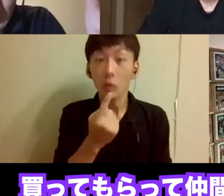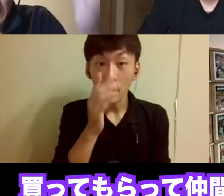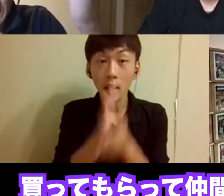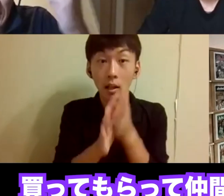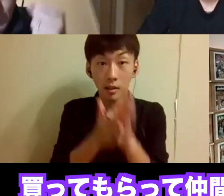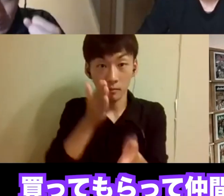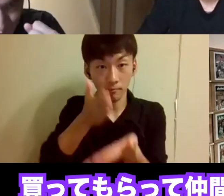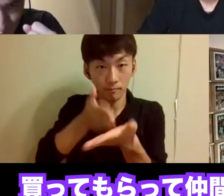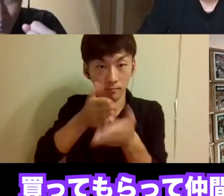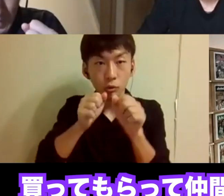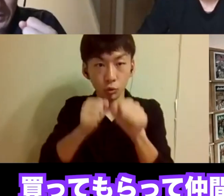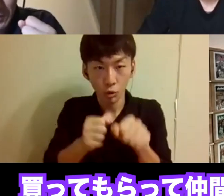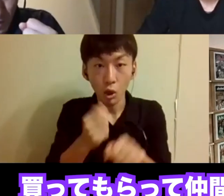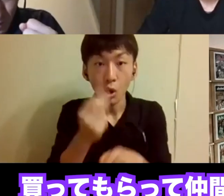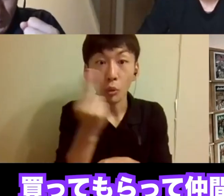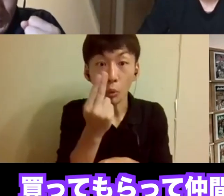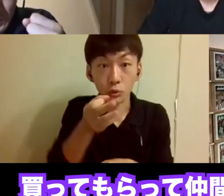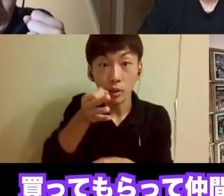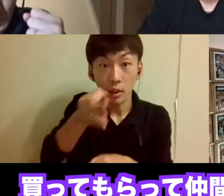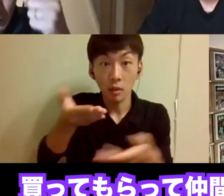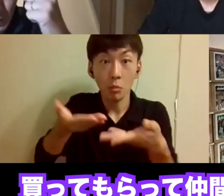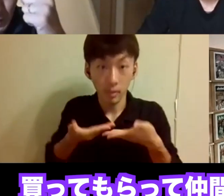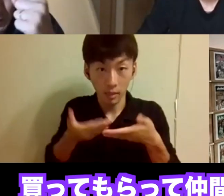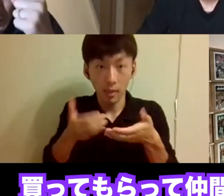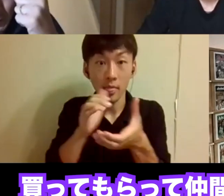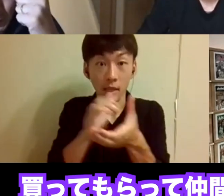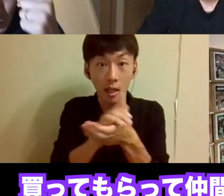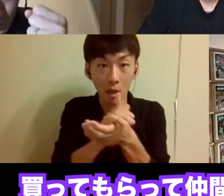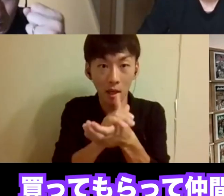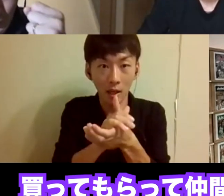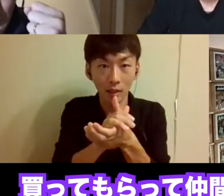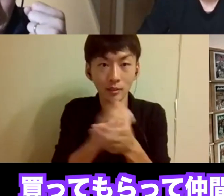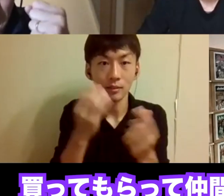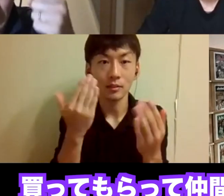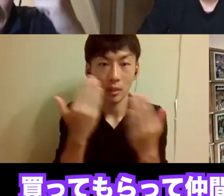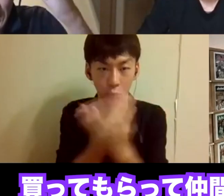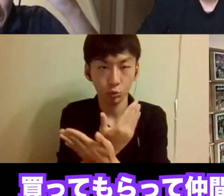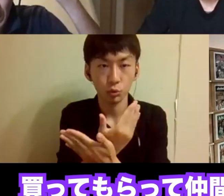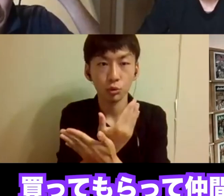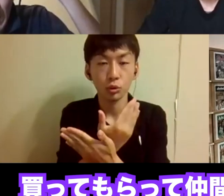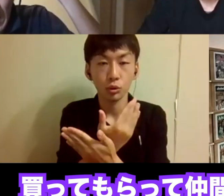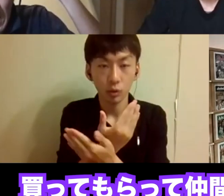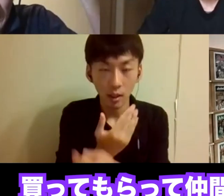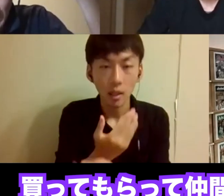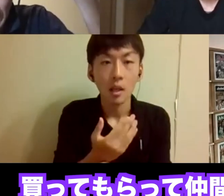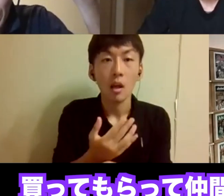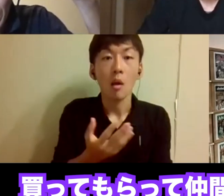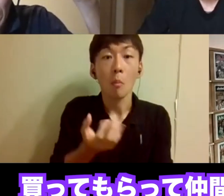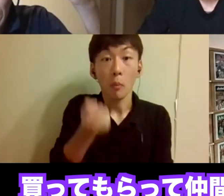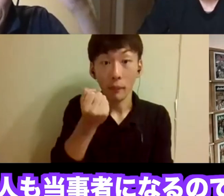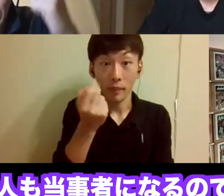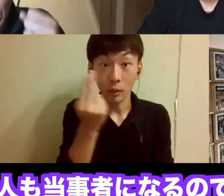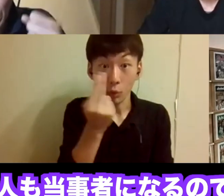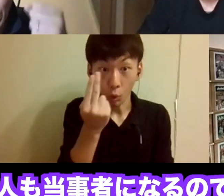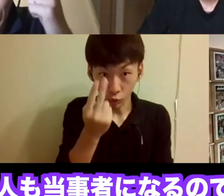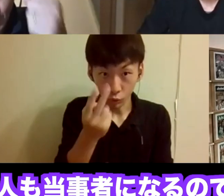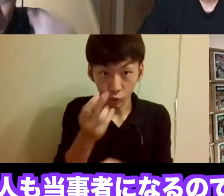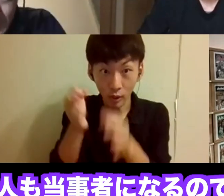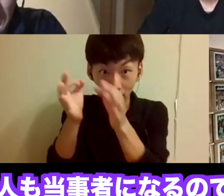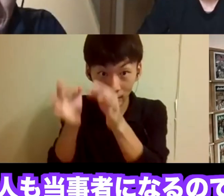仲間になりますよねとこの持ったトークンの価値を上げるためにその人も当事者になる